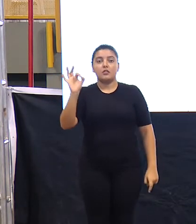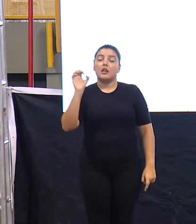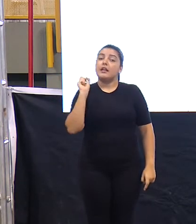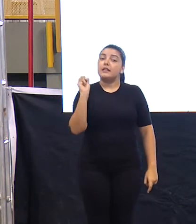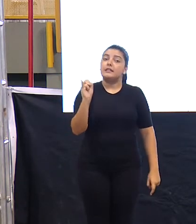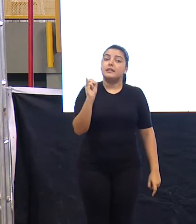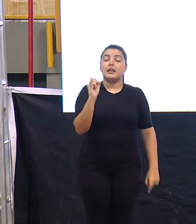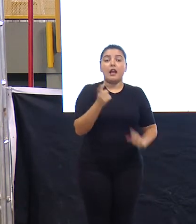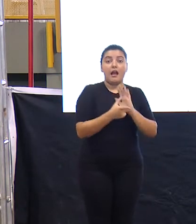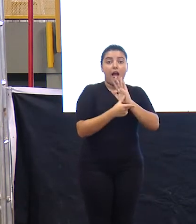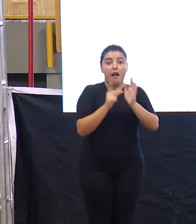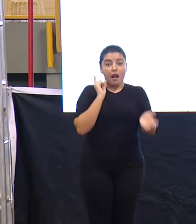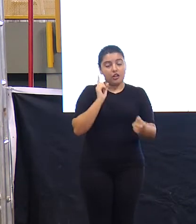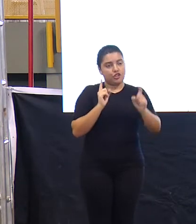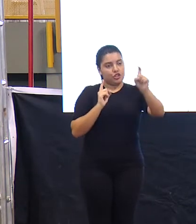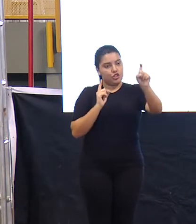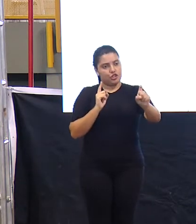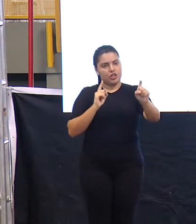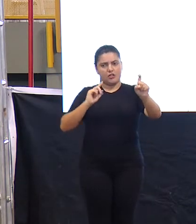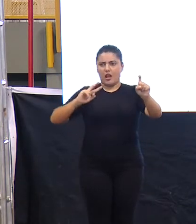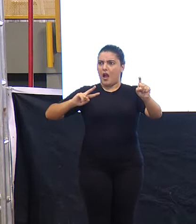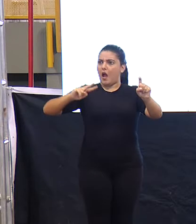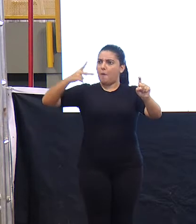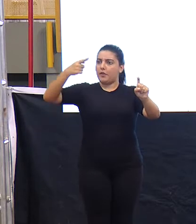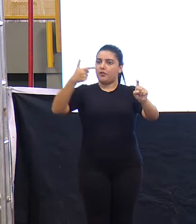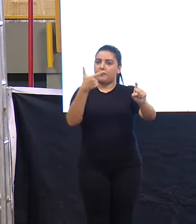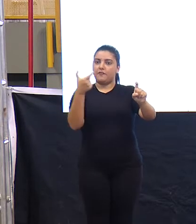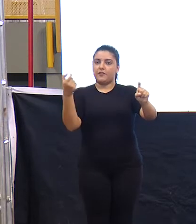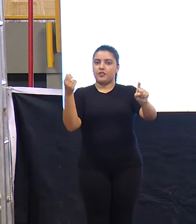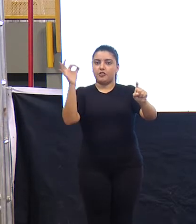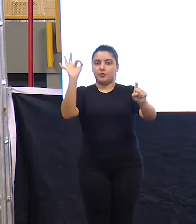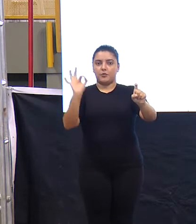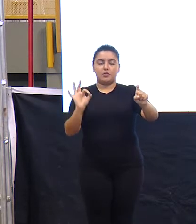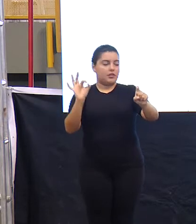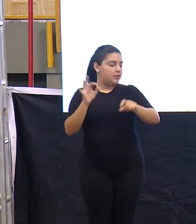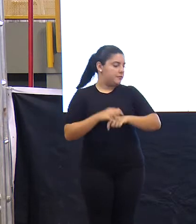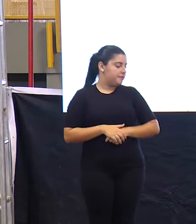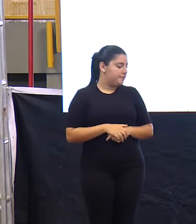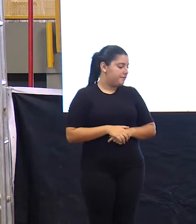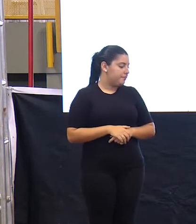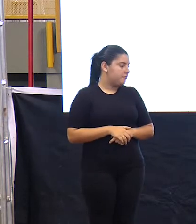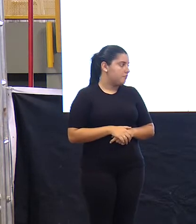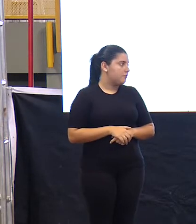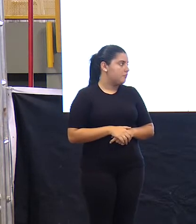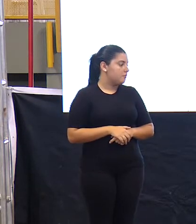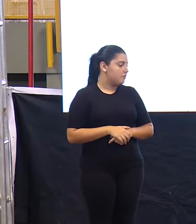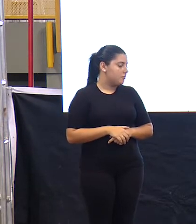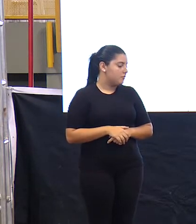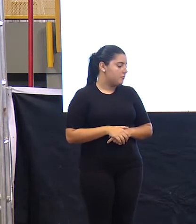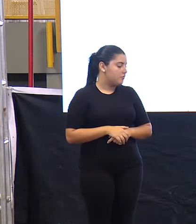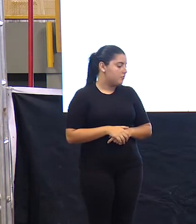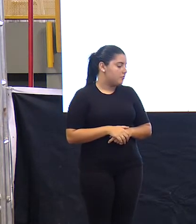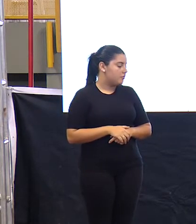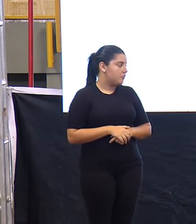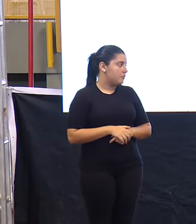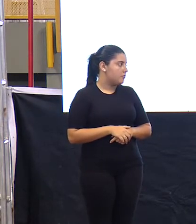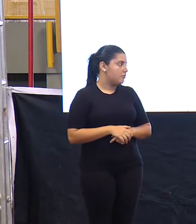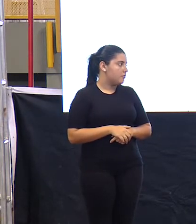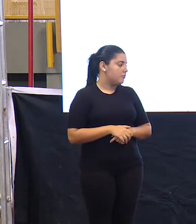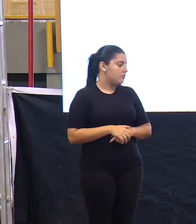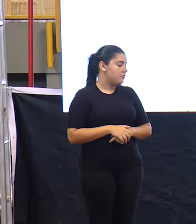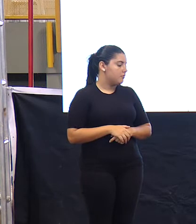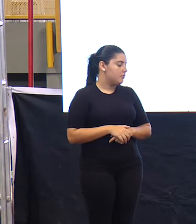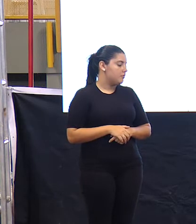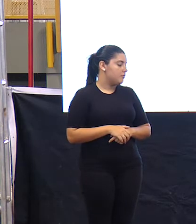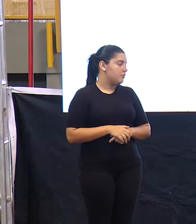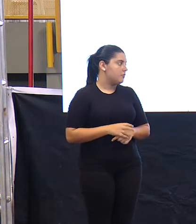valor é X e ele sofre um aumento de 20%, ele vai para quanto?